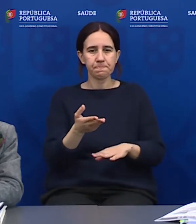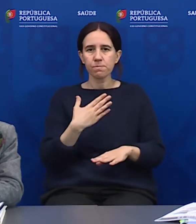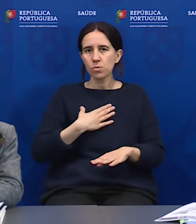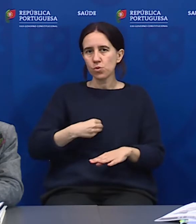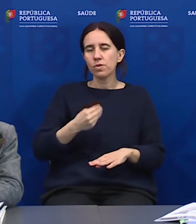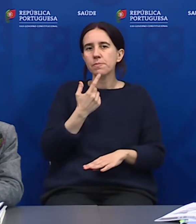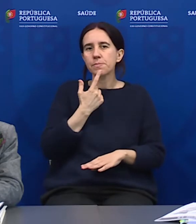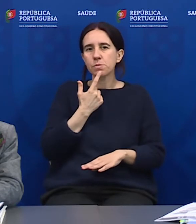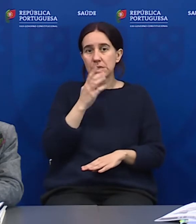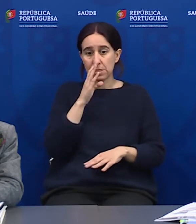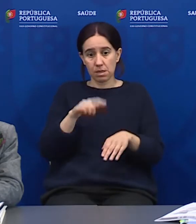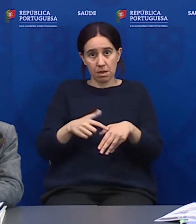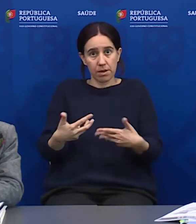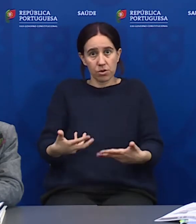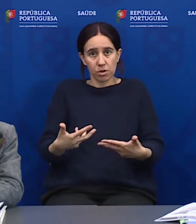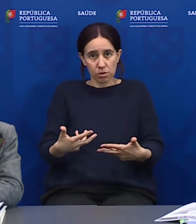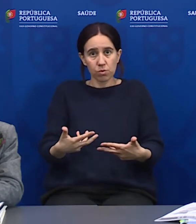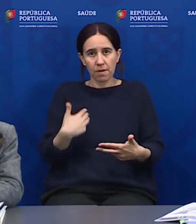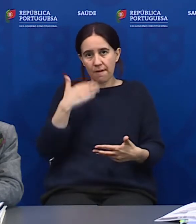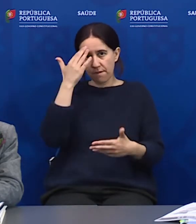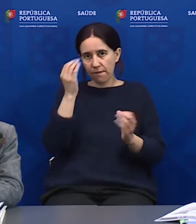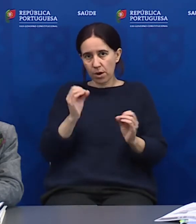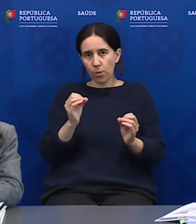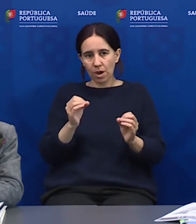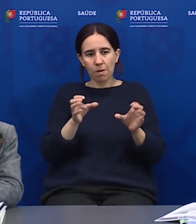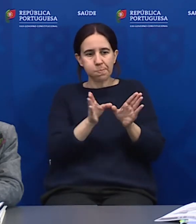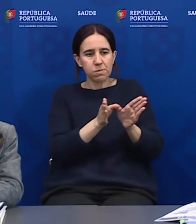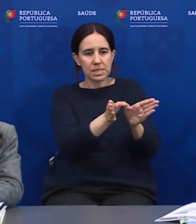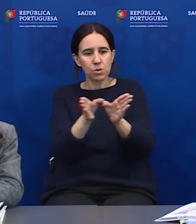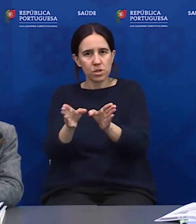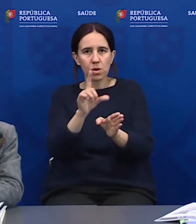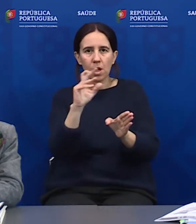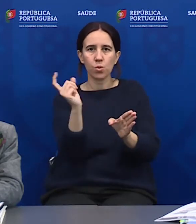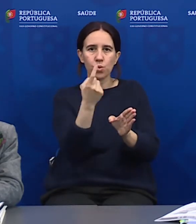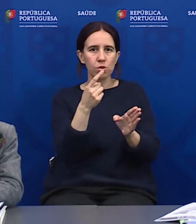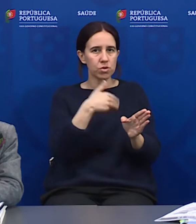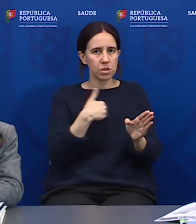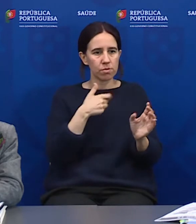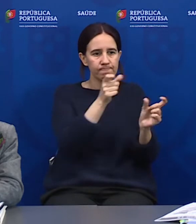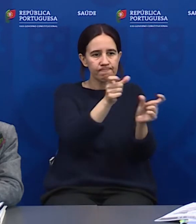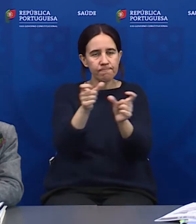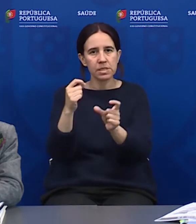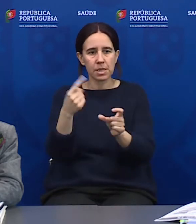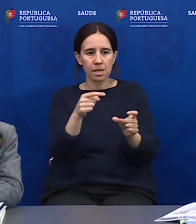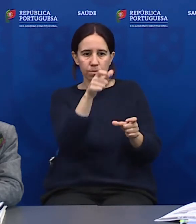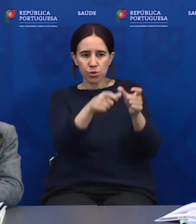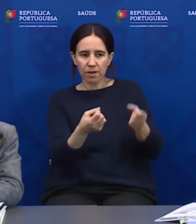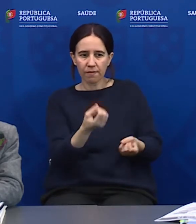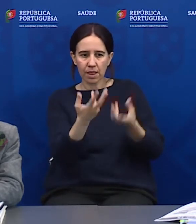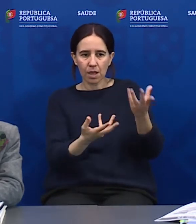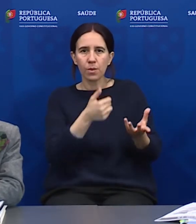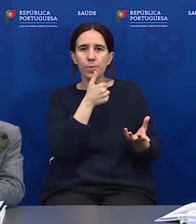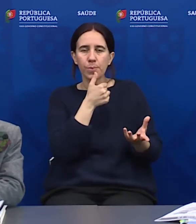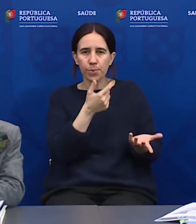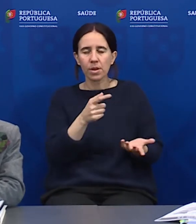gostava de perceber se nesta altura não está previsto um cerco sanitário para todos os lares que tenham casos de pessoas infectadas e